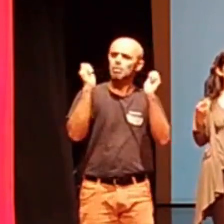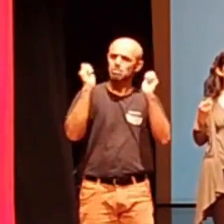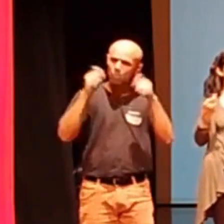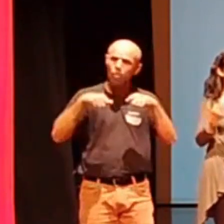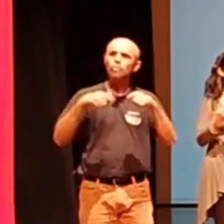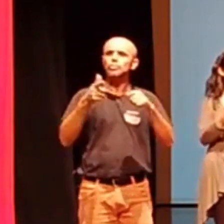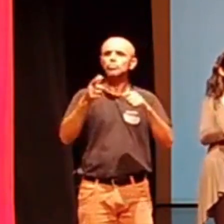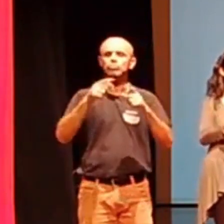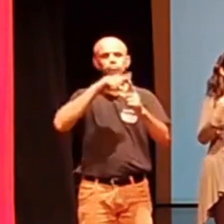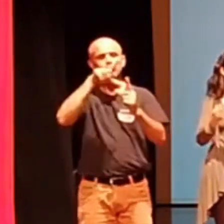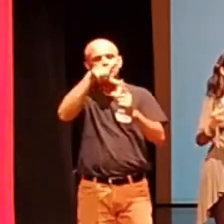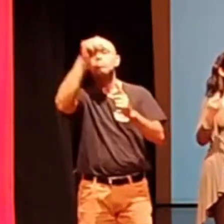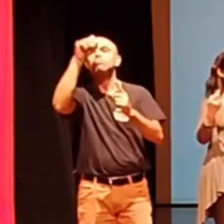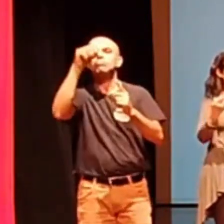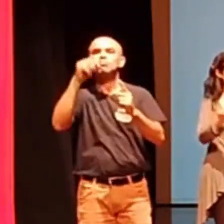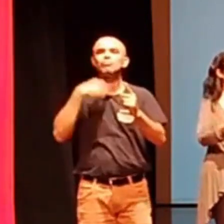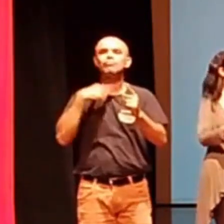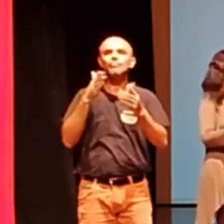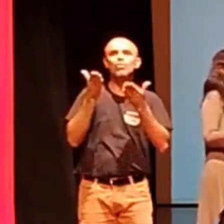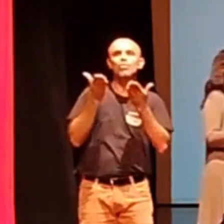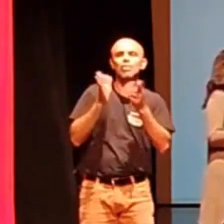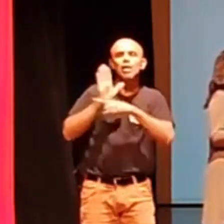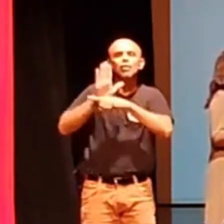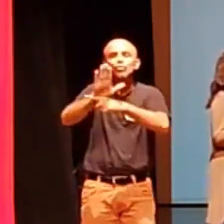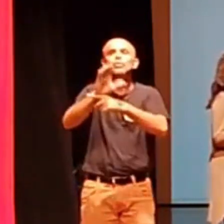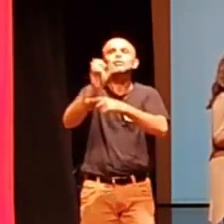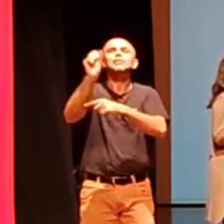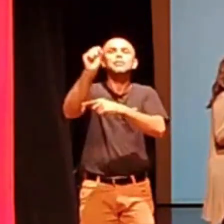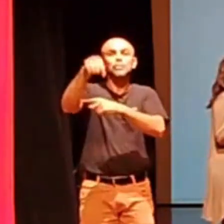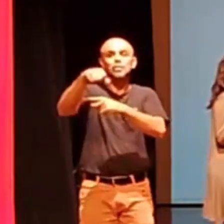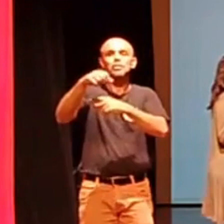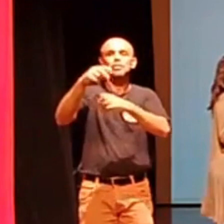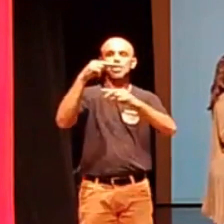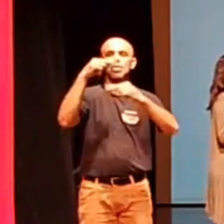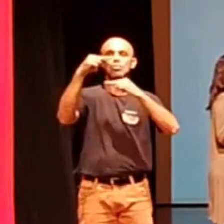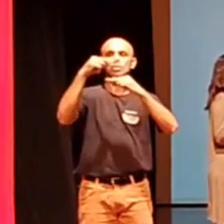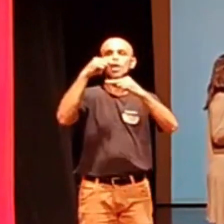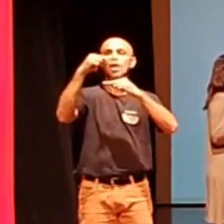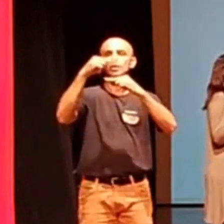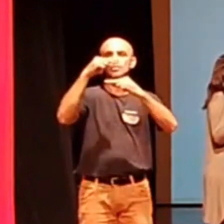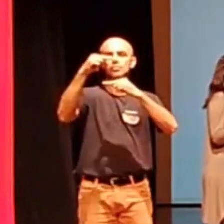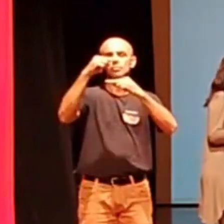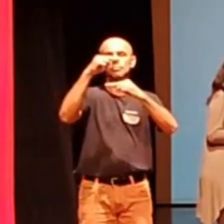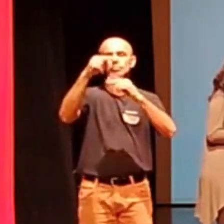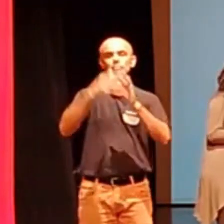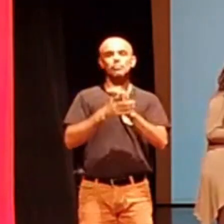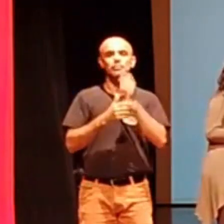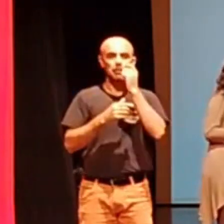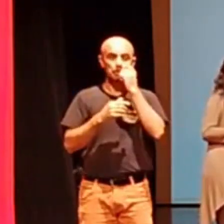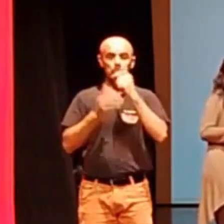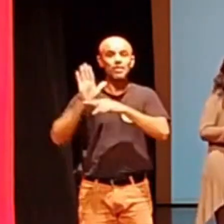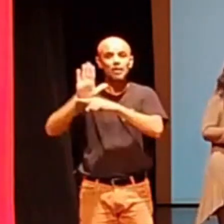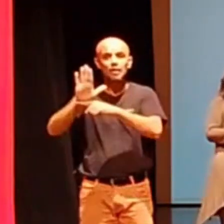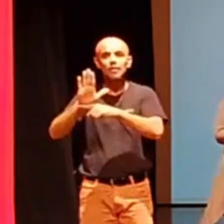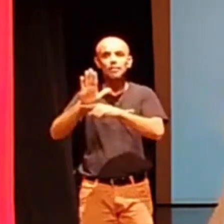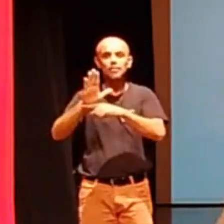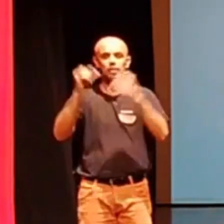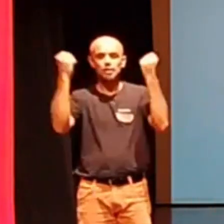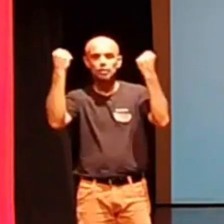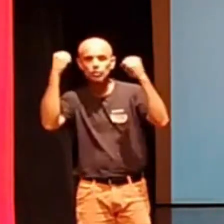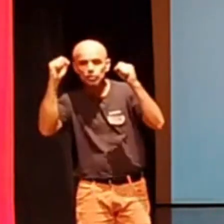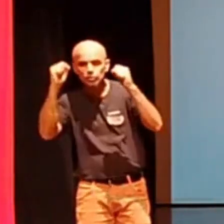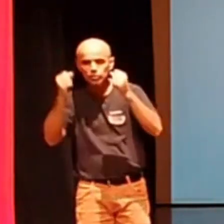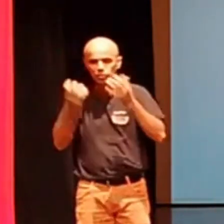uma especificidade melhor no momento de colocar, de dar esse tipo de exercício,